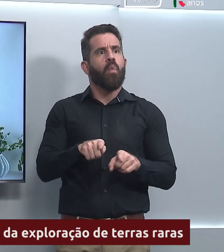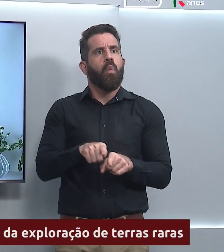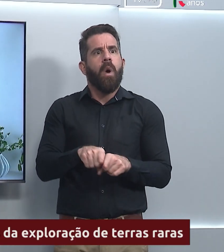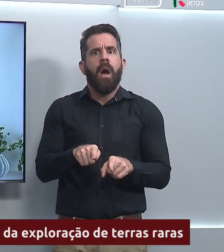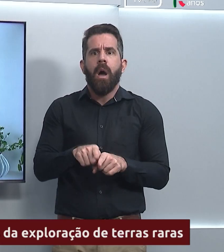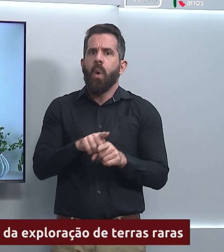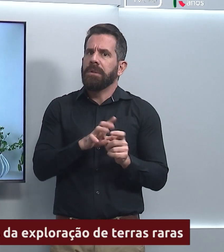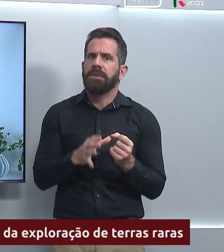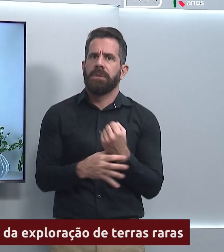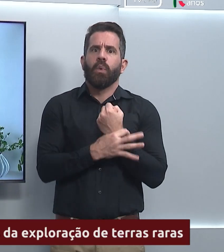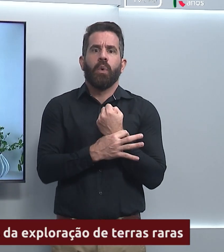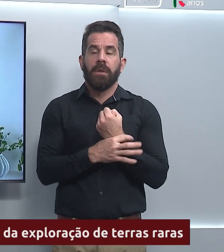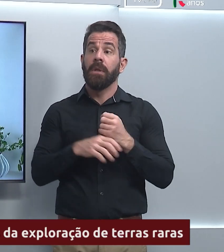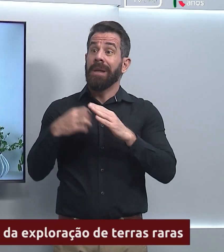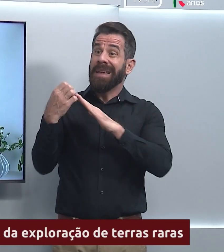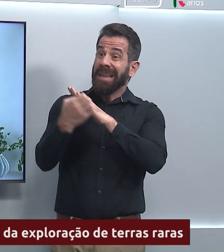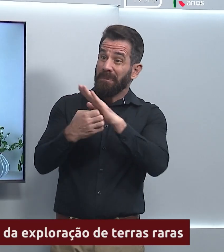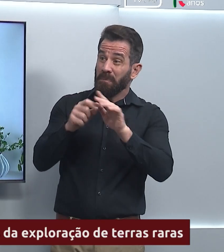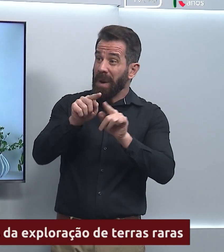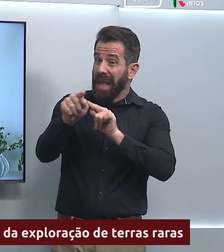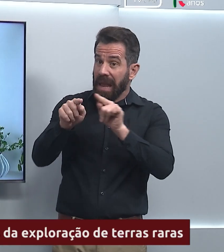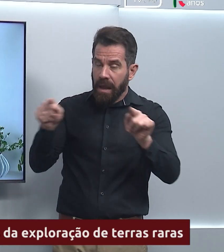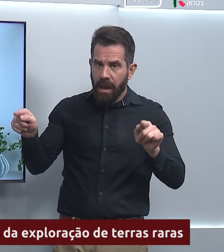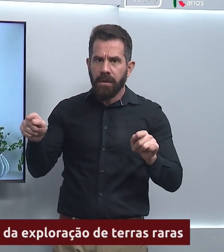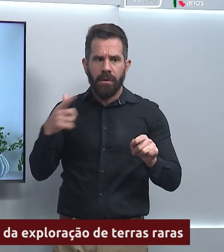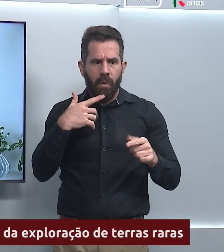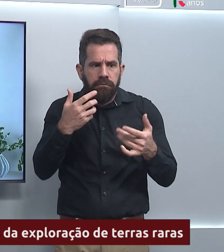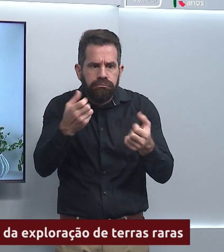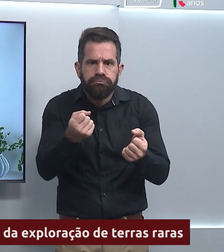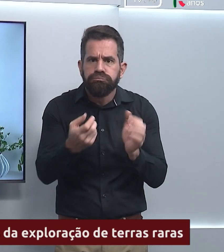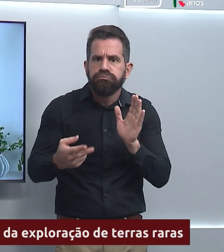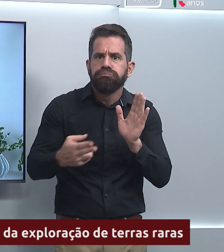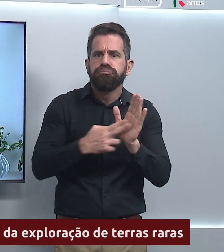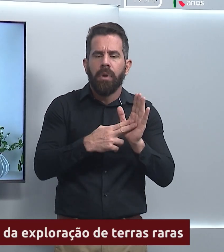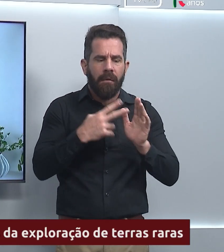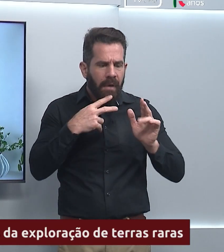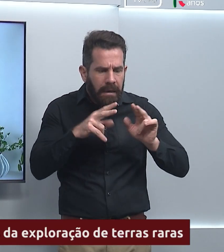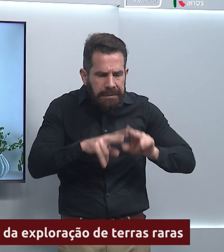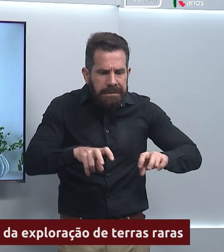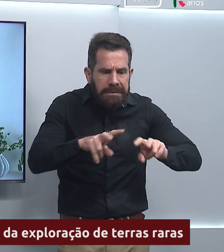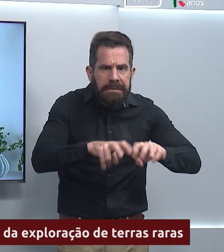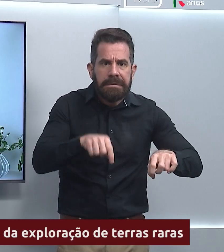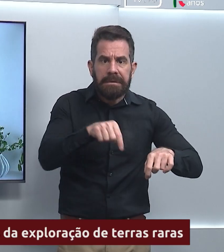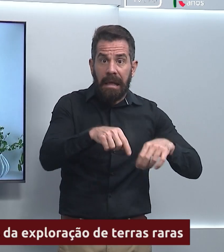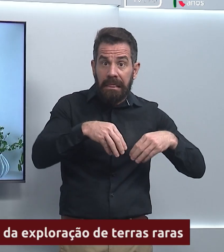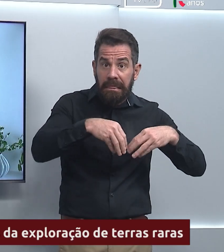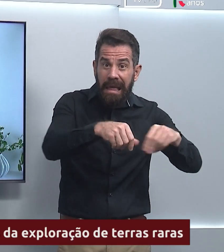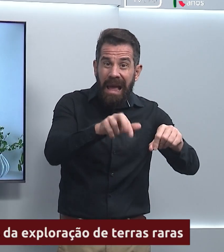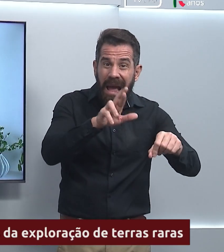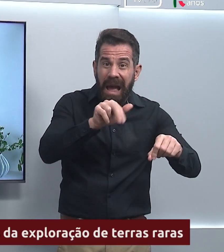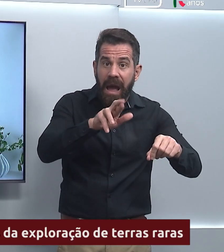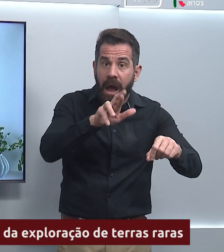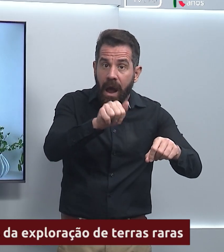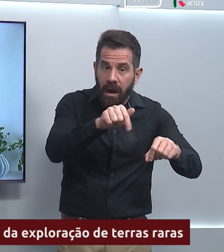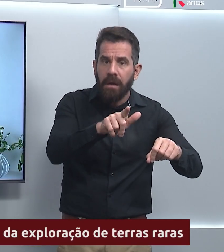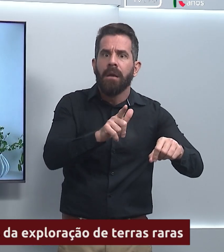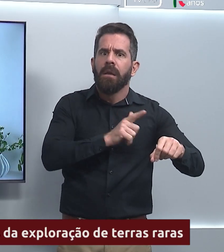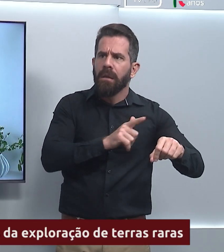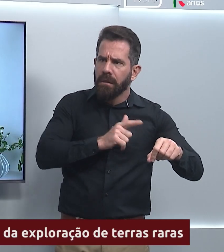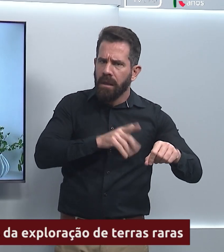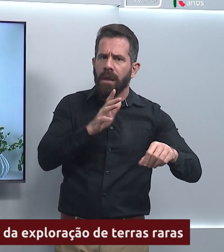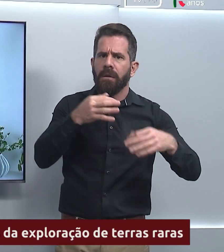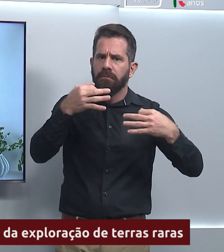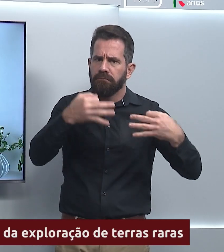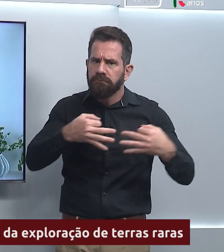que se as empresas que vão estar explorando essas terras raras, como exploram outros bens minerais, são empresas que têm porte, que têm